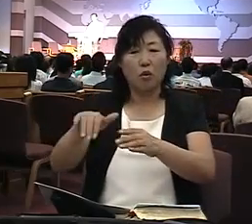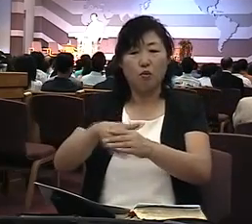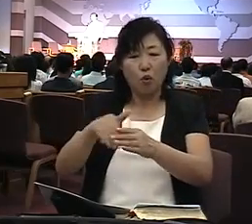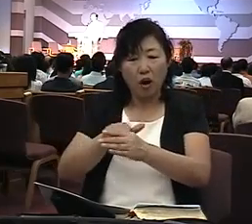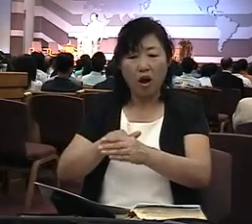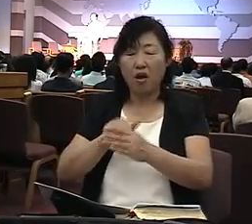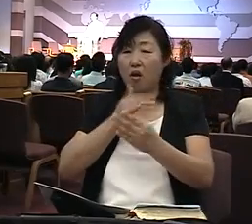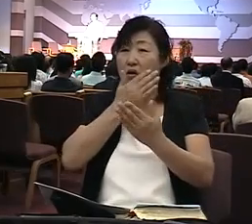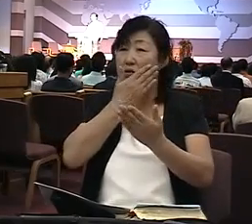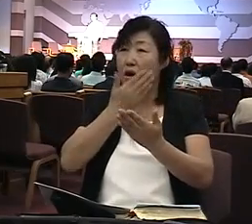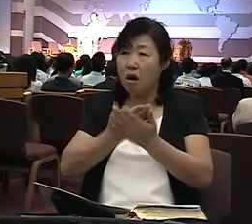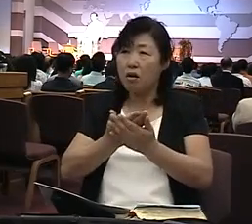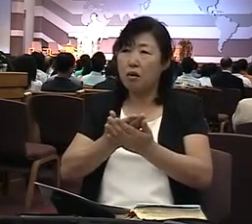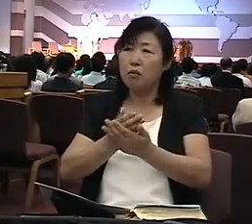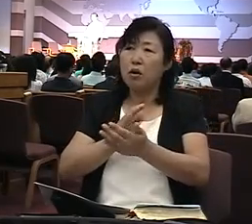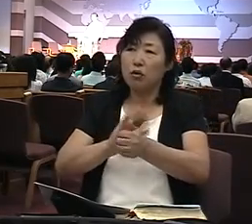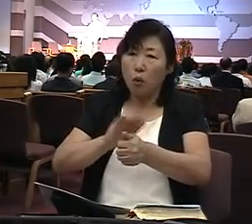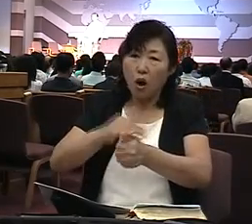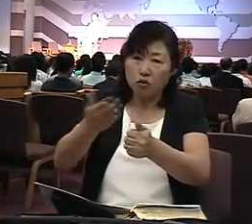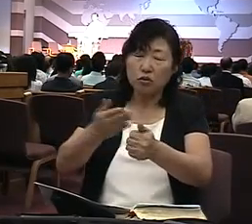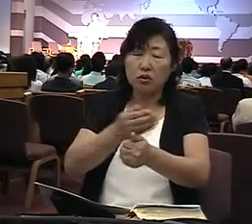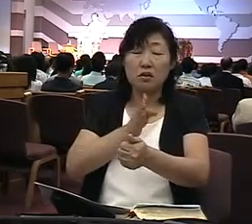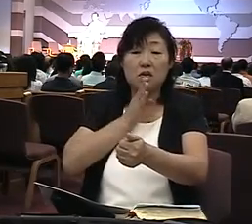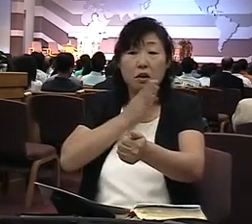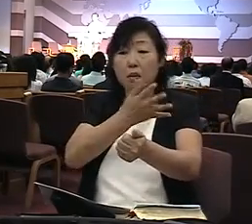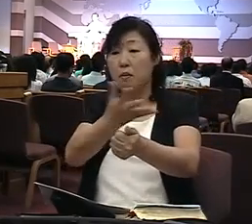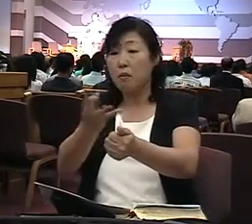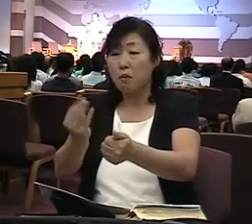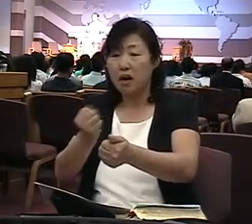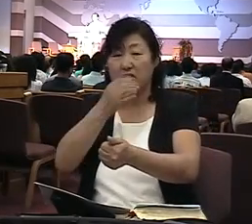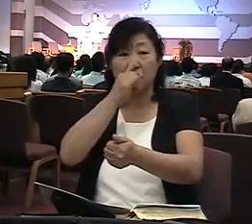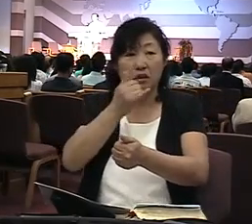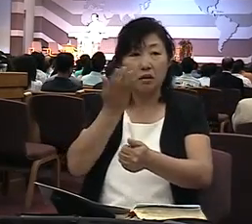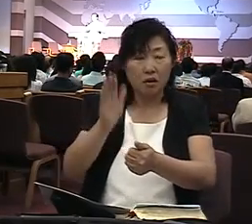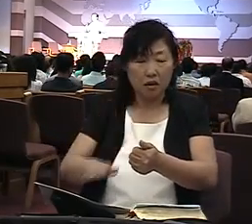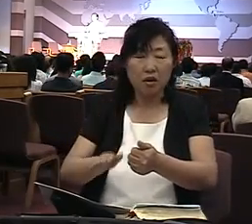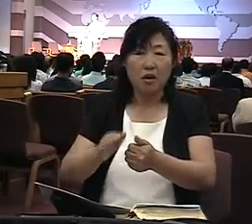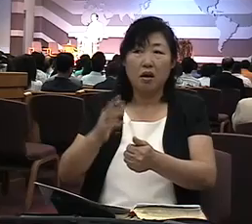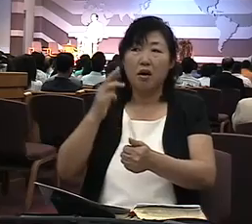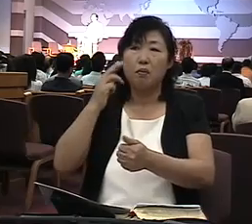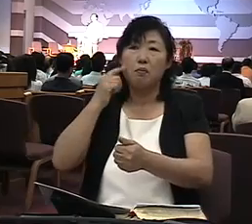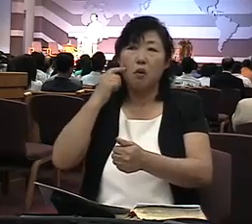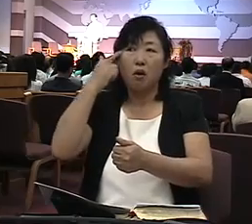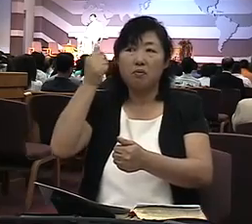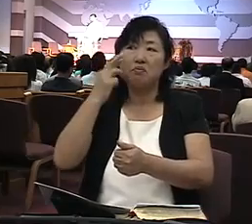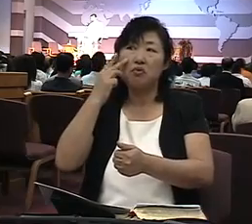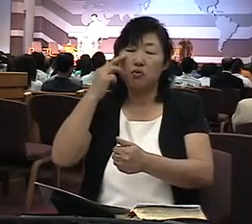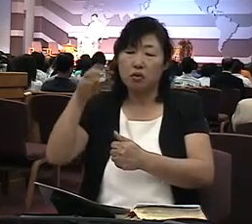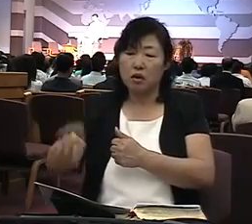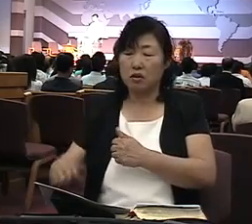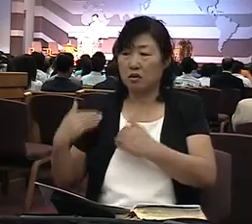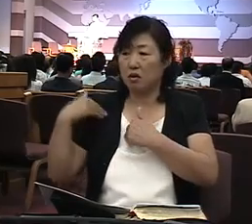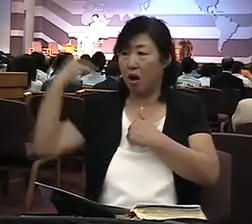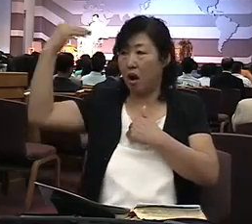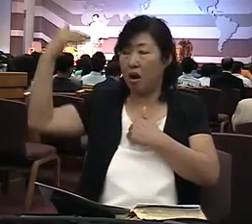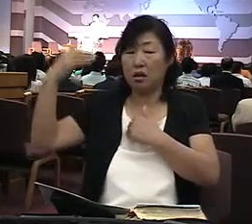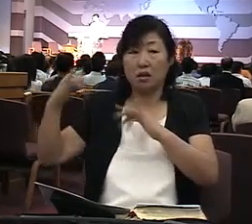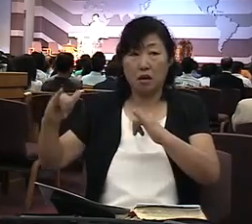참 많습니다. 참으로 많고 저는 미국에서 자란 사람으로서 객관적으로 보아도 참 많은데